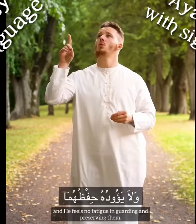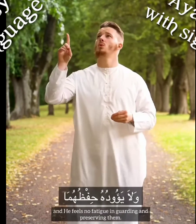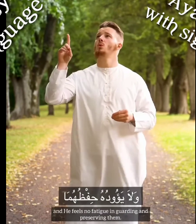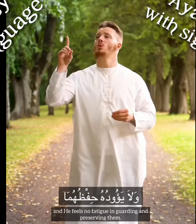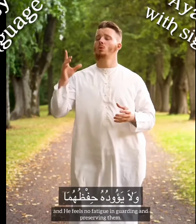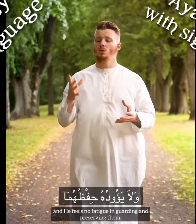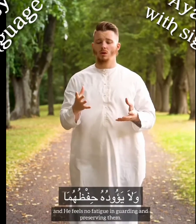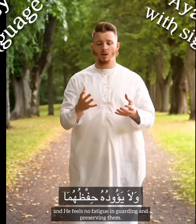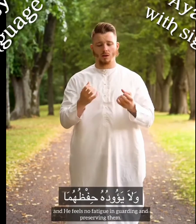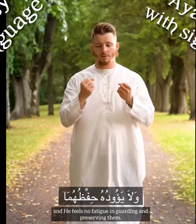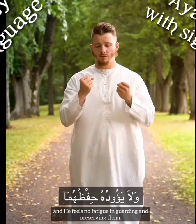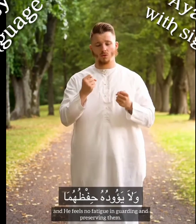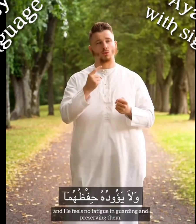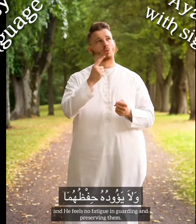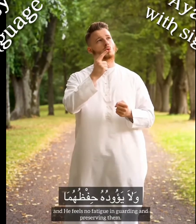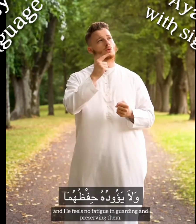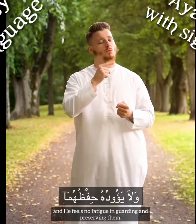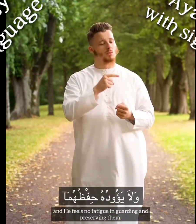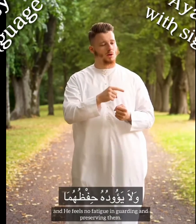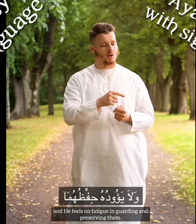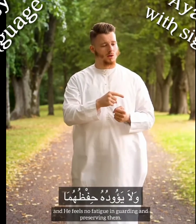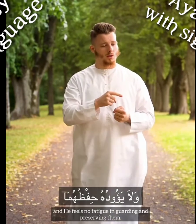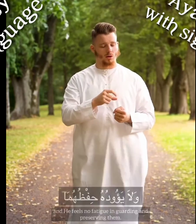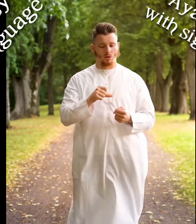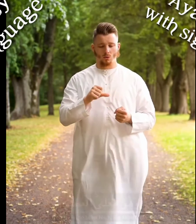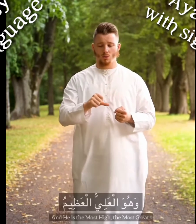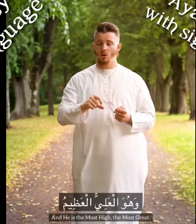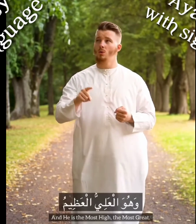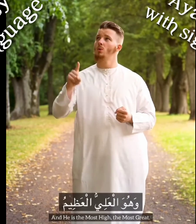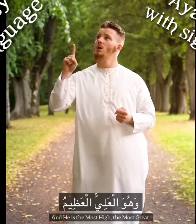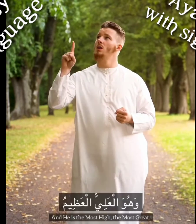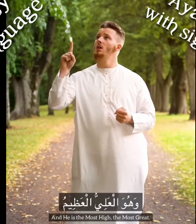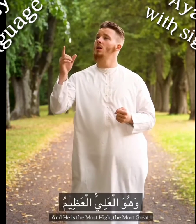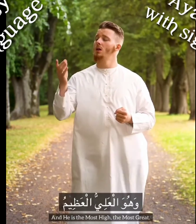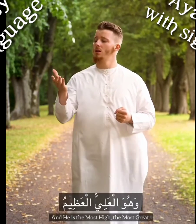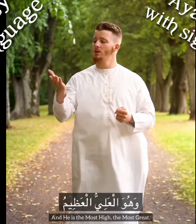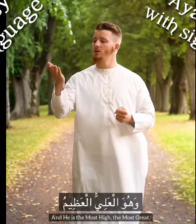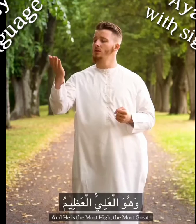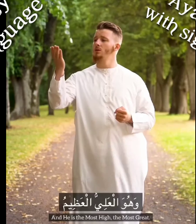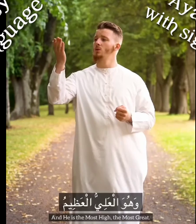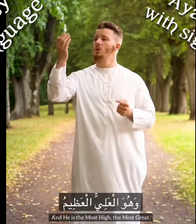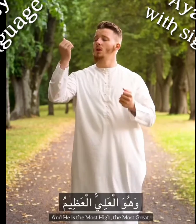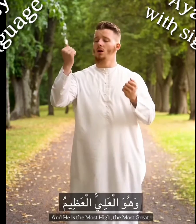يؤوده حفظهما، وهو العلي العظيم.